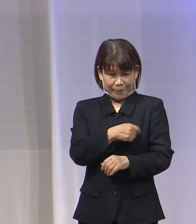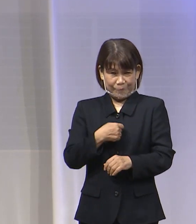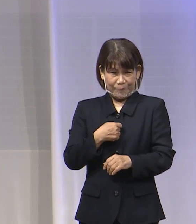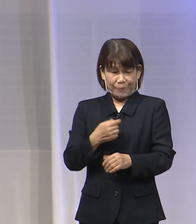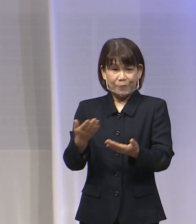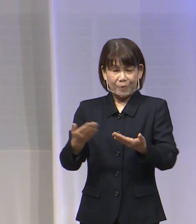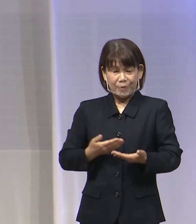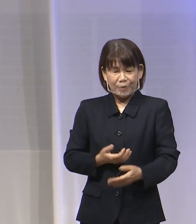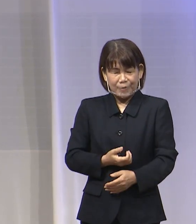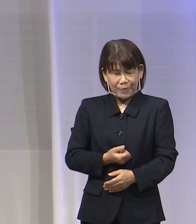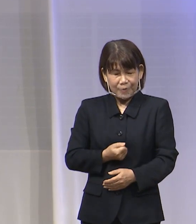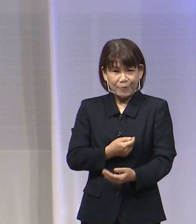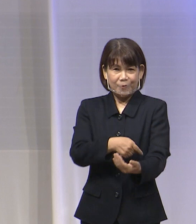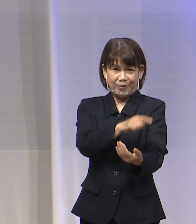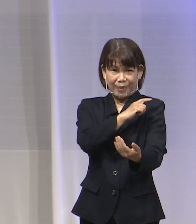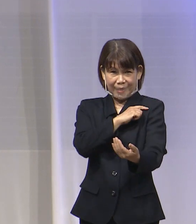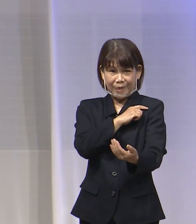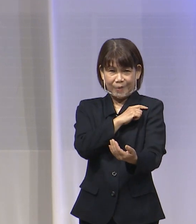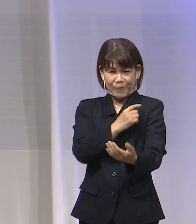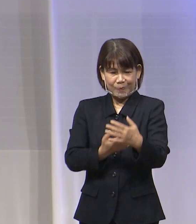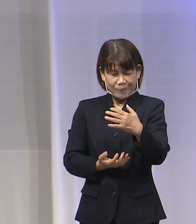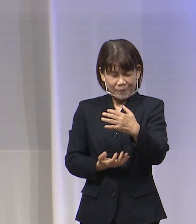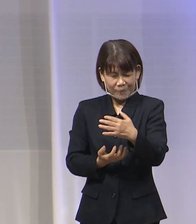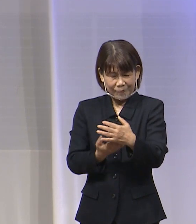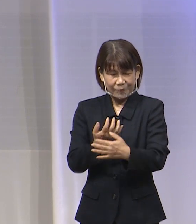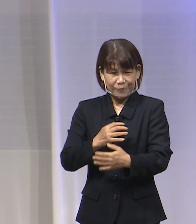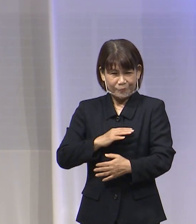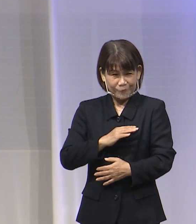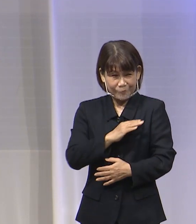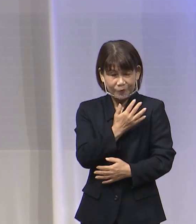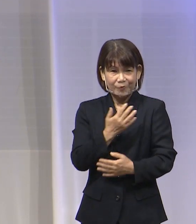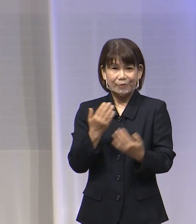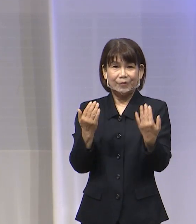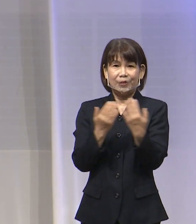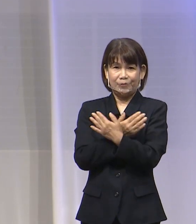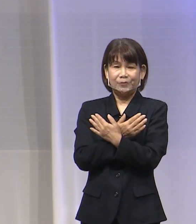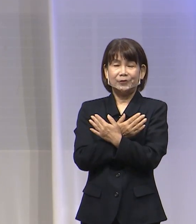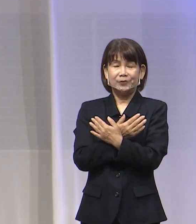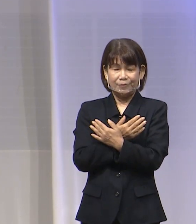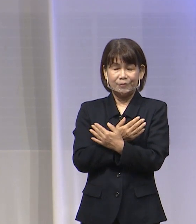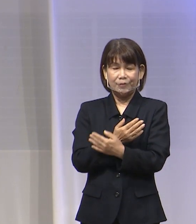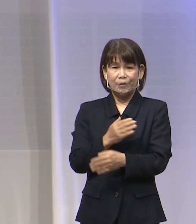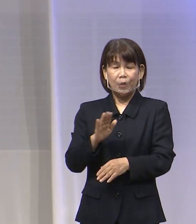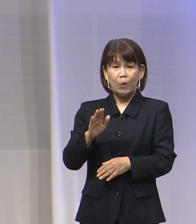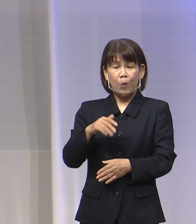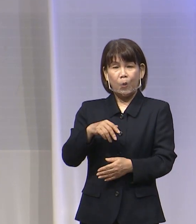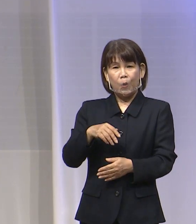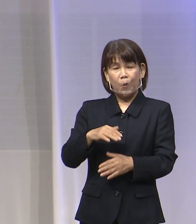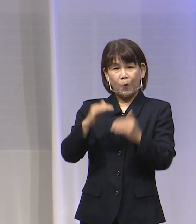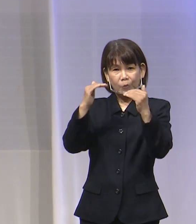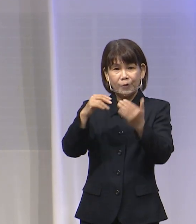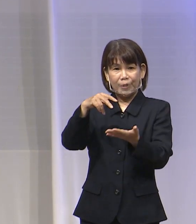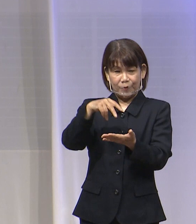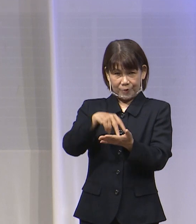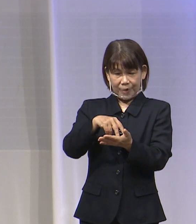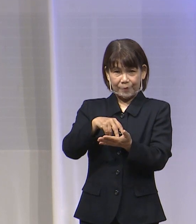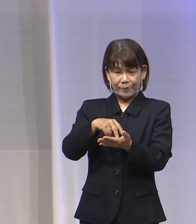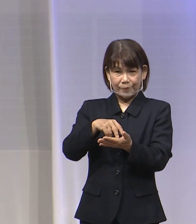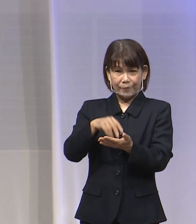ますこの言葉をこれから大人として人生を切り開いて